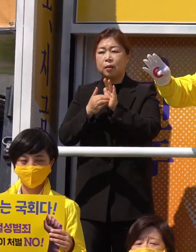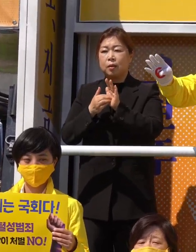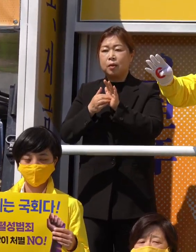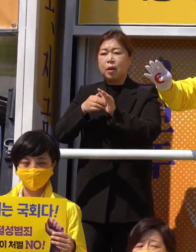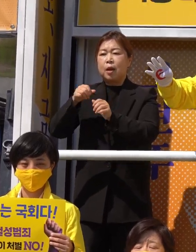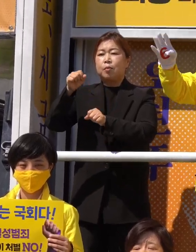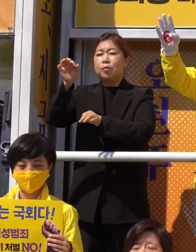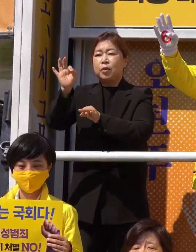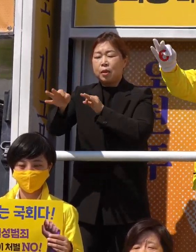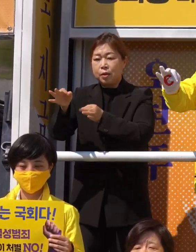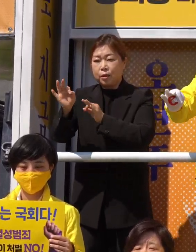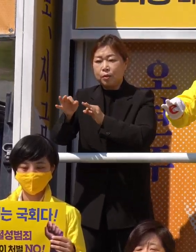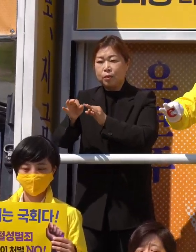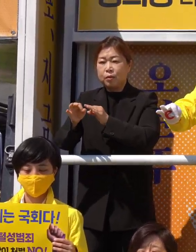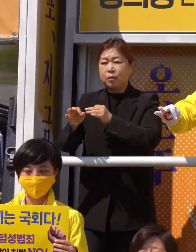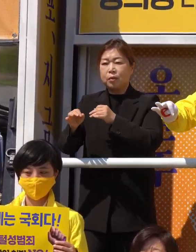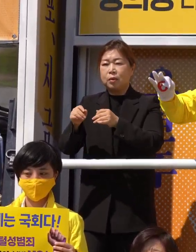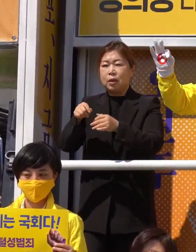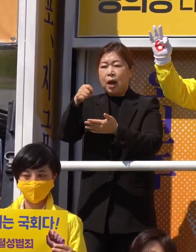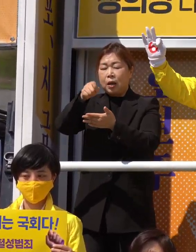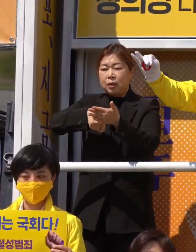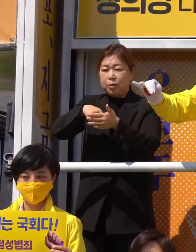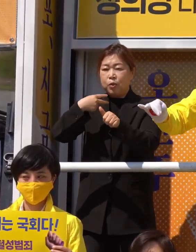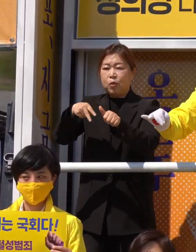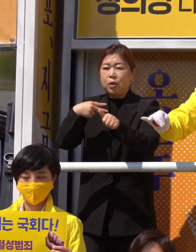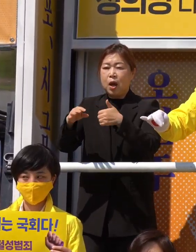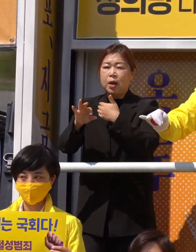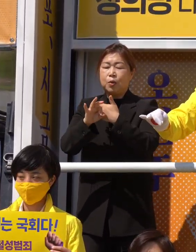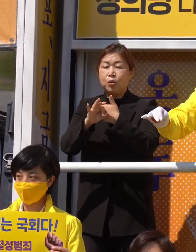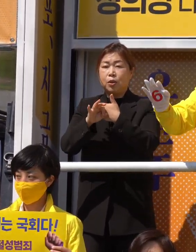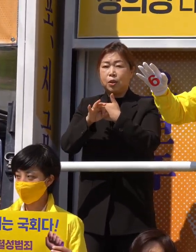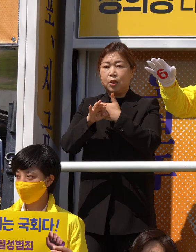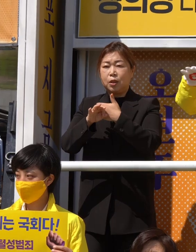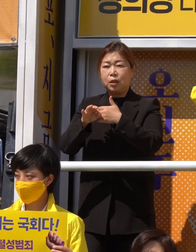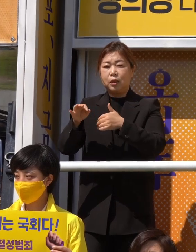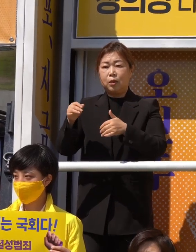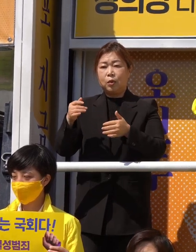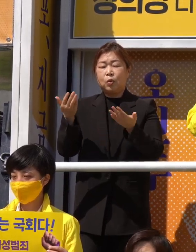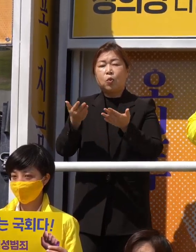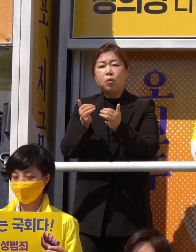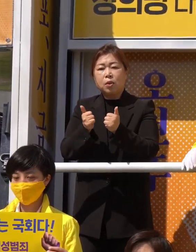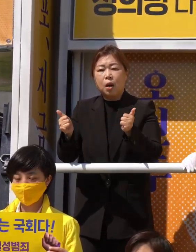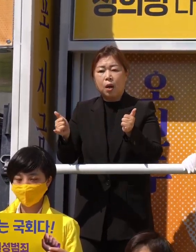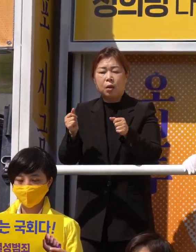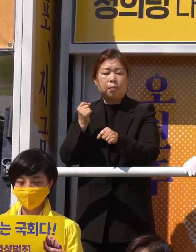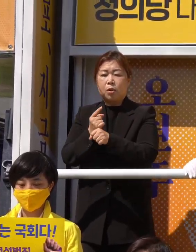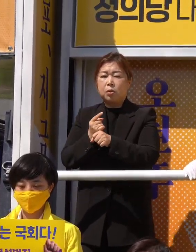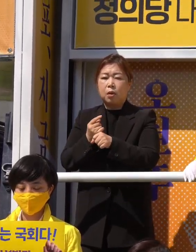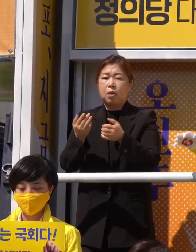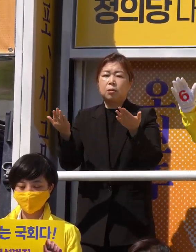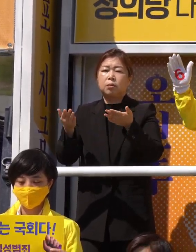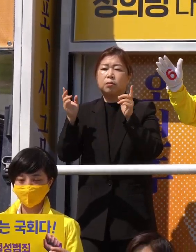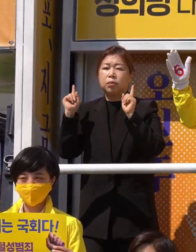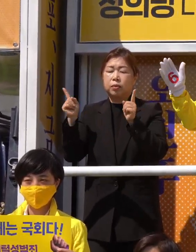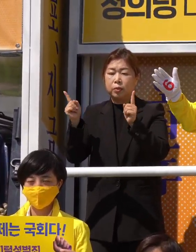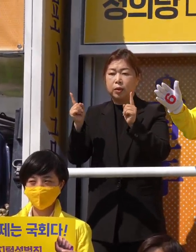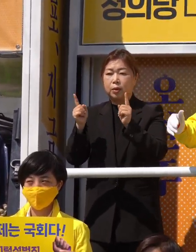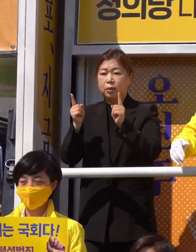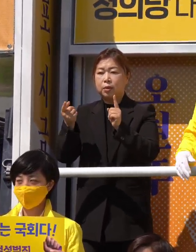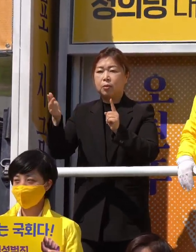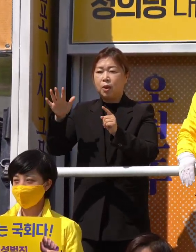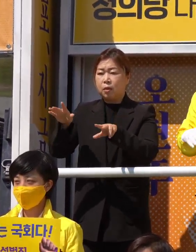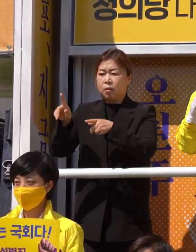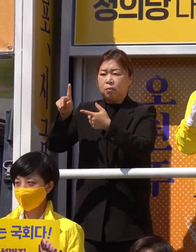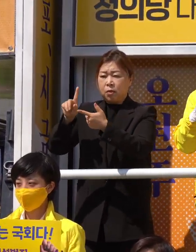프리랜서, 학습지 교사, 일용직 노동자들 이미 다 실직 상태에 가 있지만 거기서 머물지